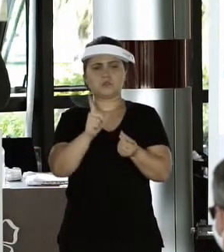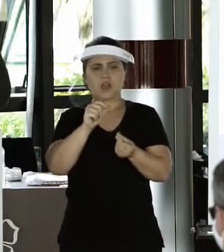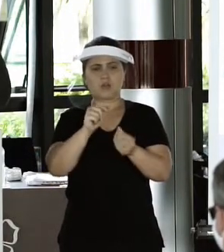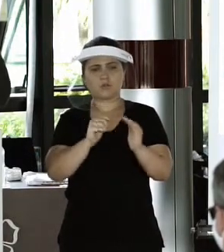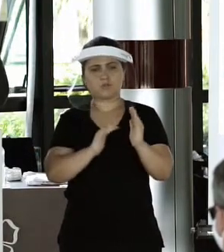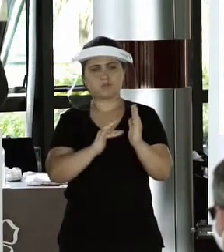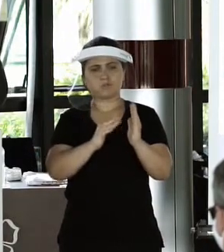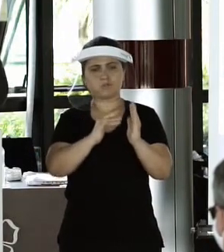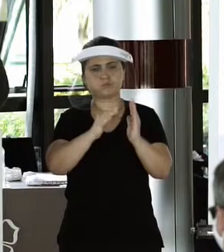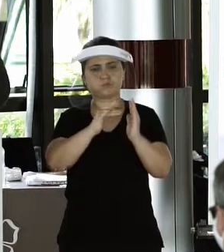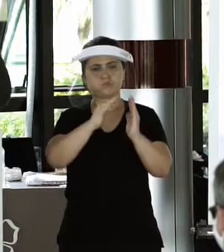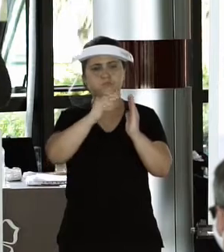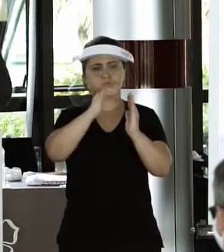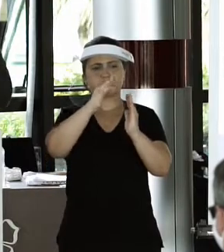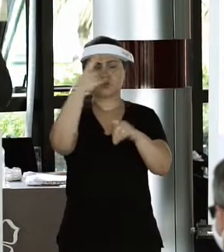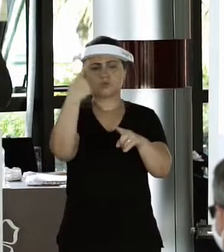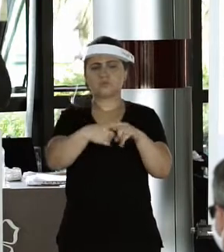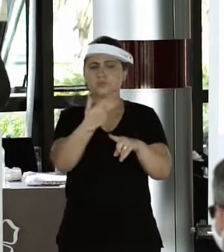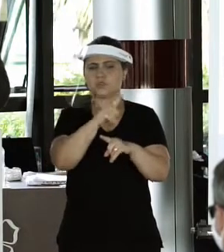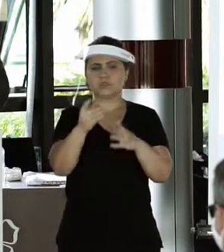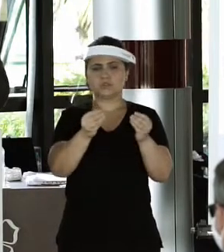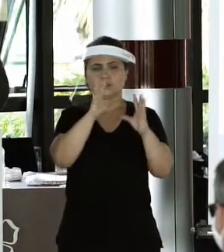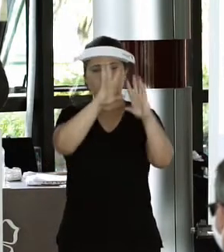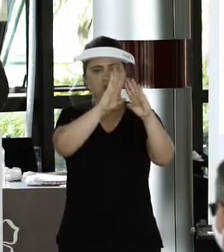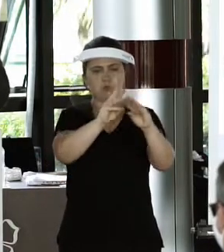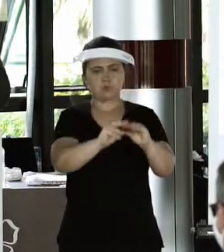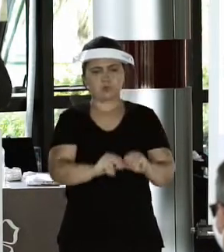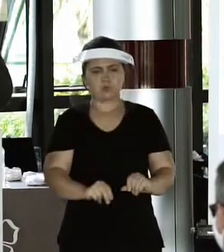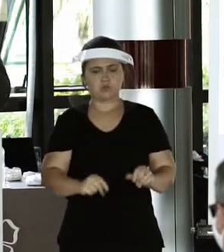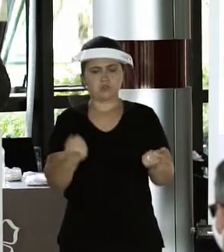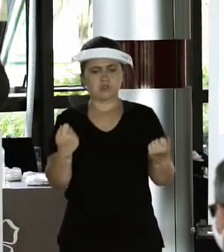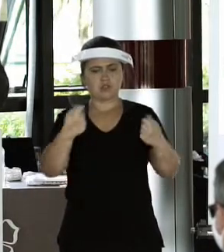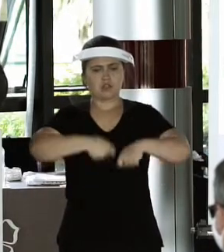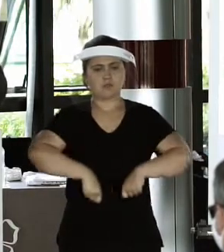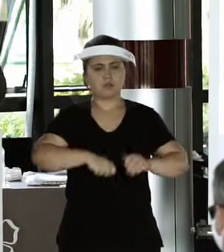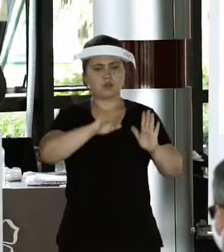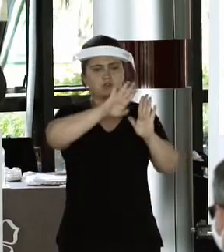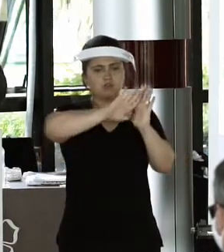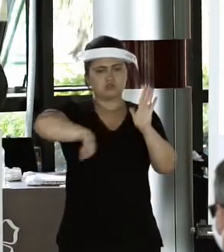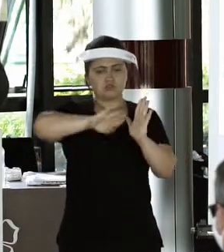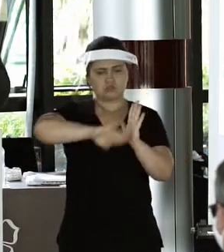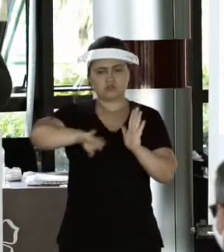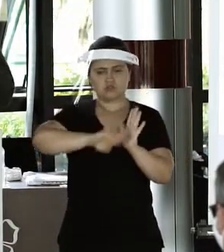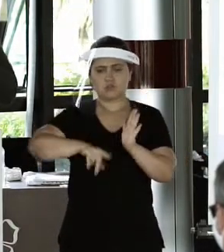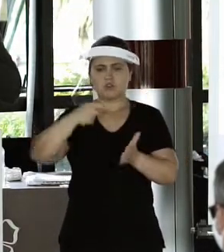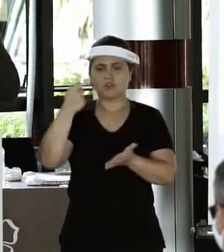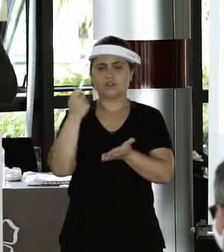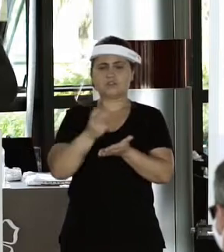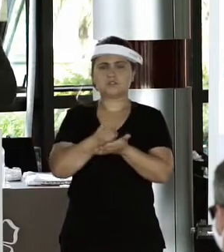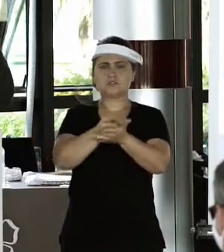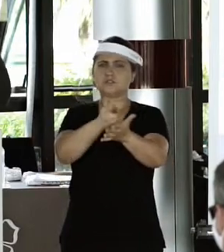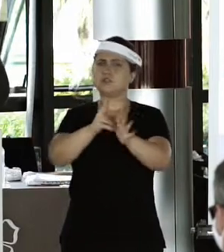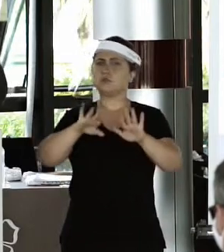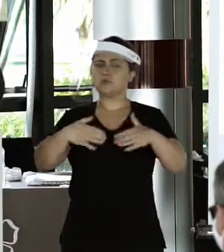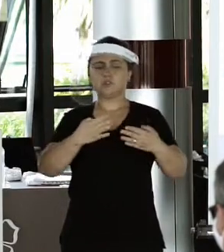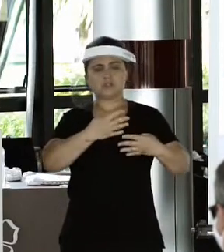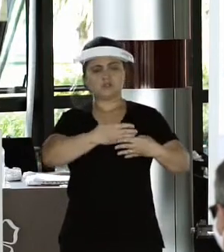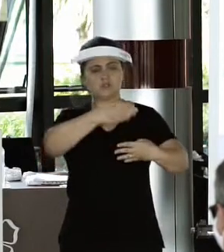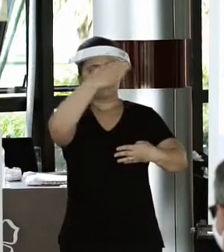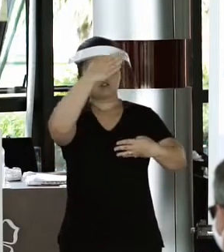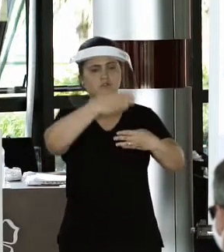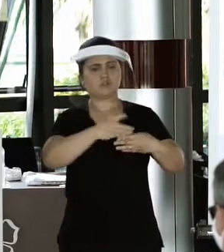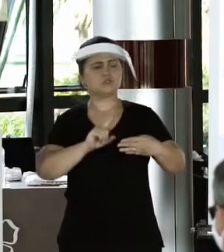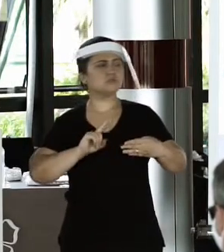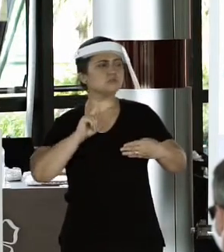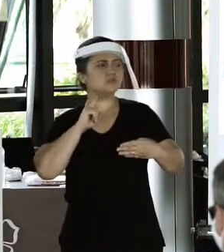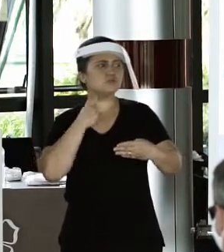de água. Por quê? Você não vai ter uma radiação que vai ser capaz de secar ela sempre. Então essa fachada, ela tende a ficar